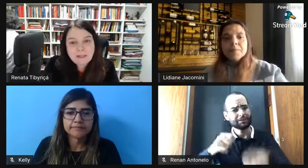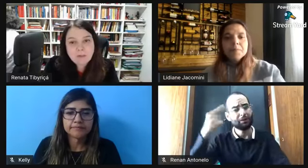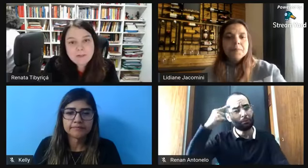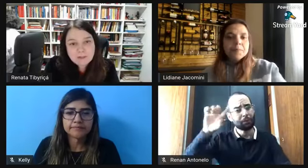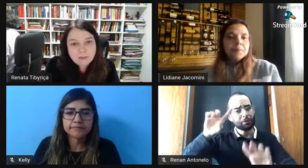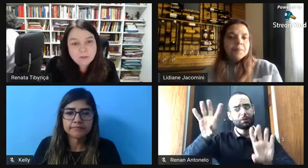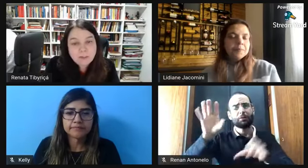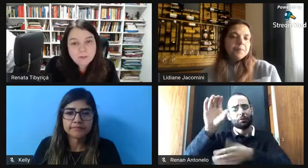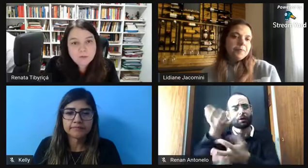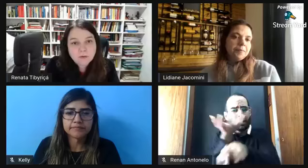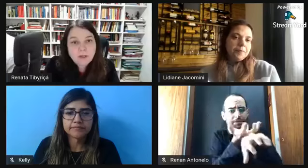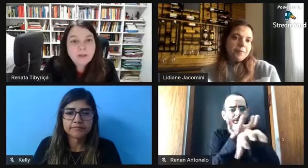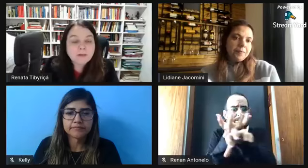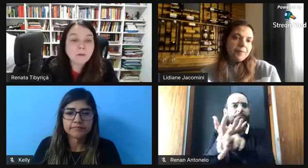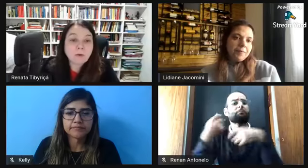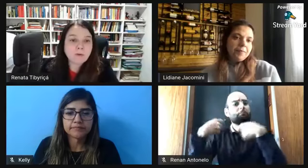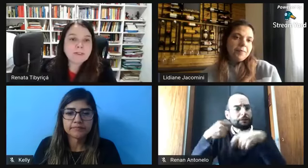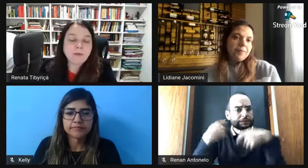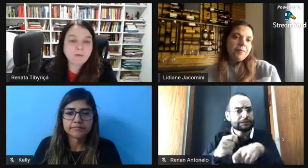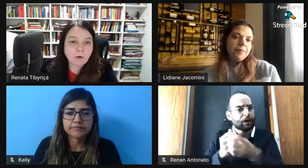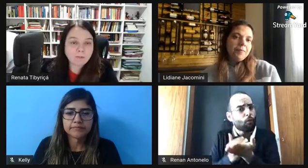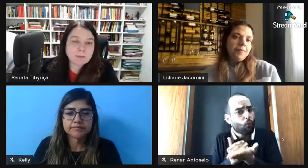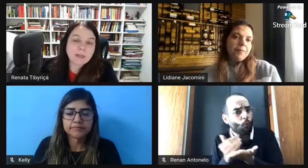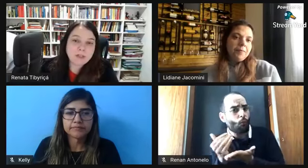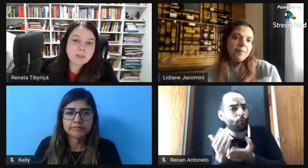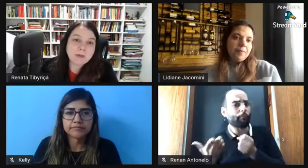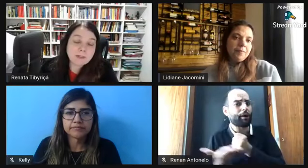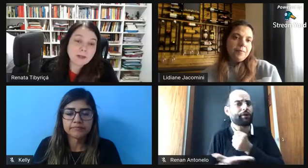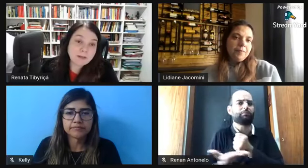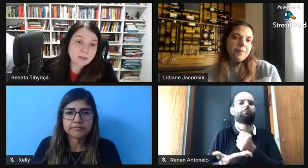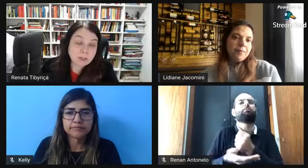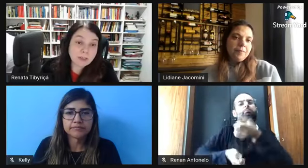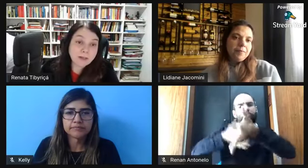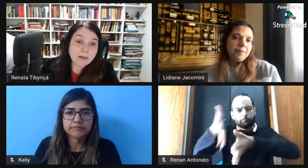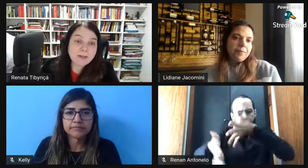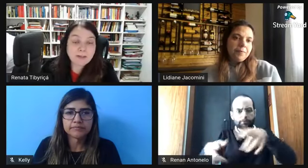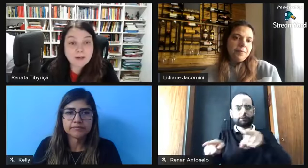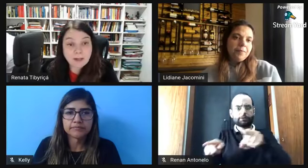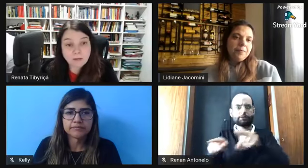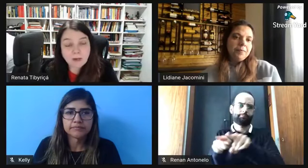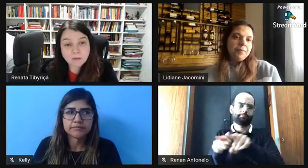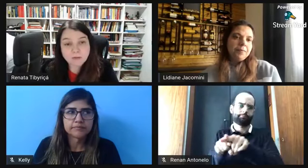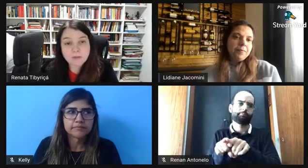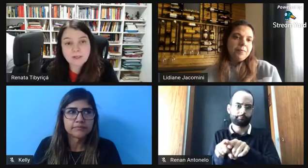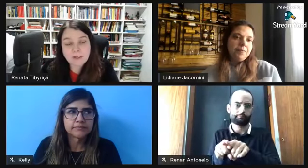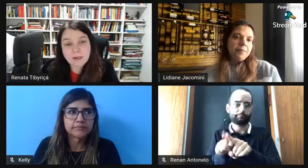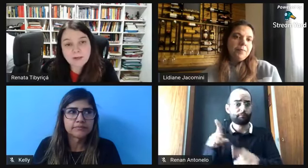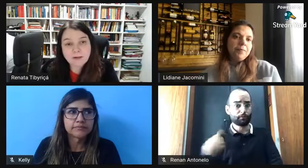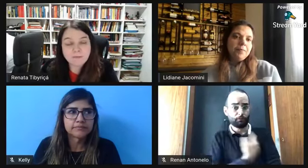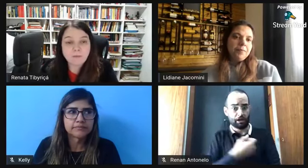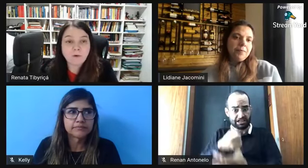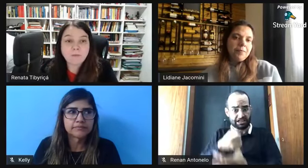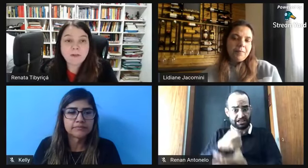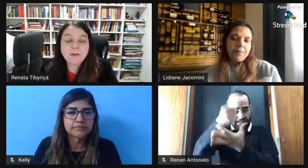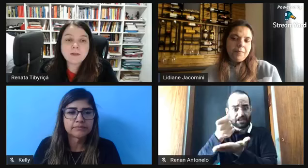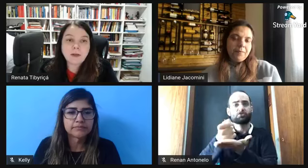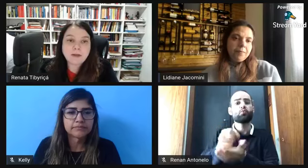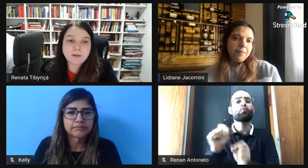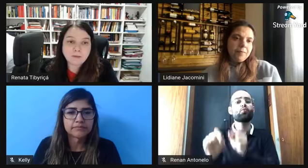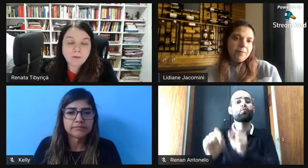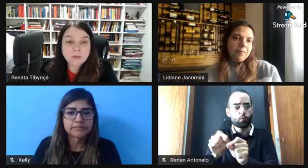incluísse Libras desde o início. Então, talvez a forma para que a gente possa garantir, né, claro, a surdo-cegueira